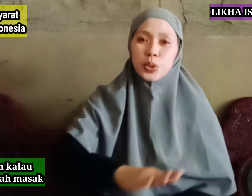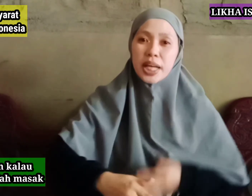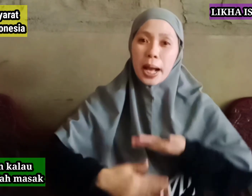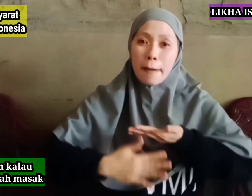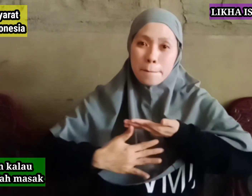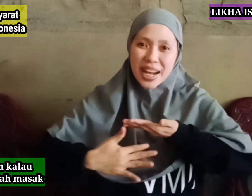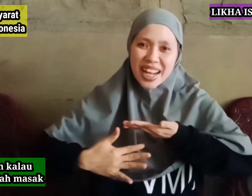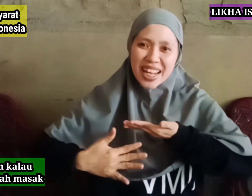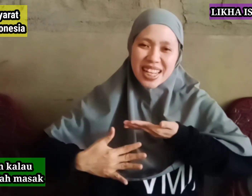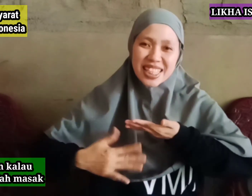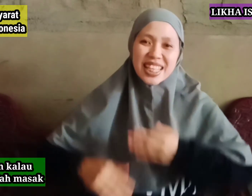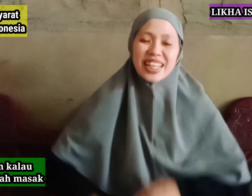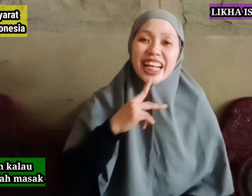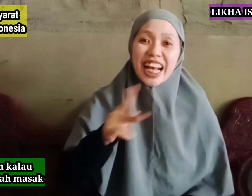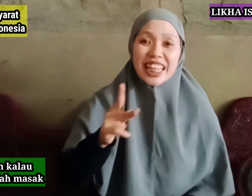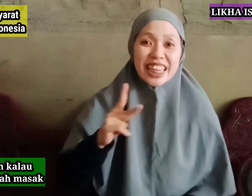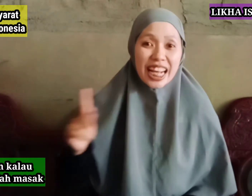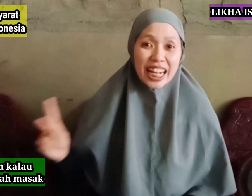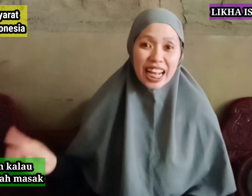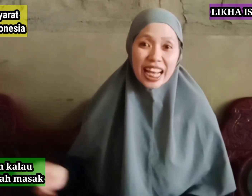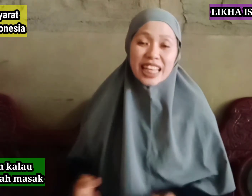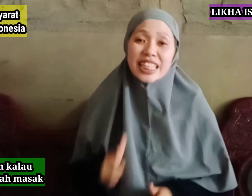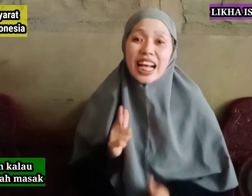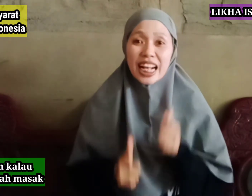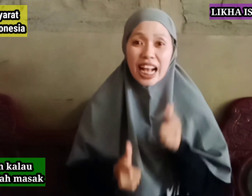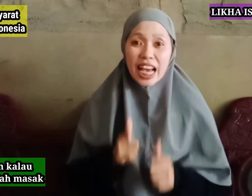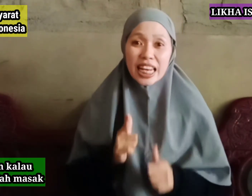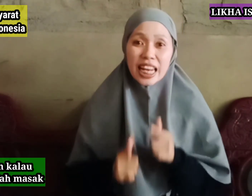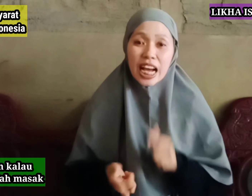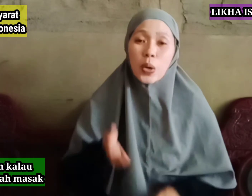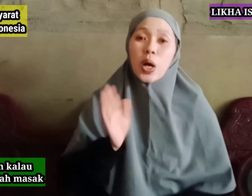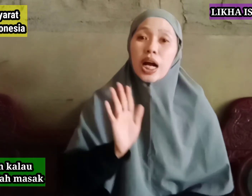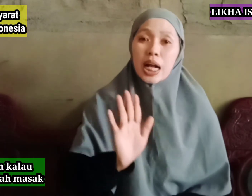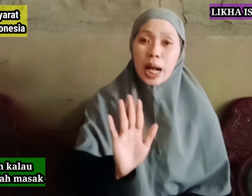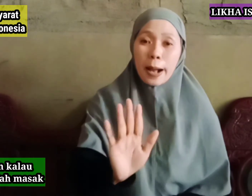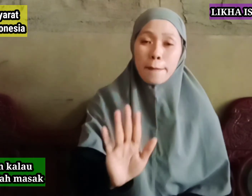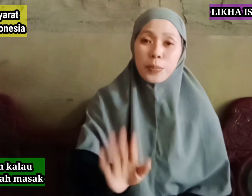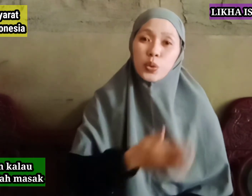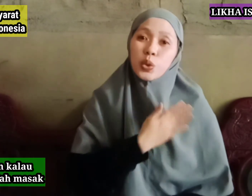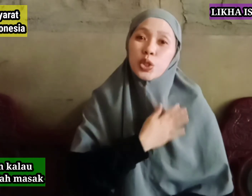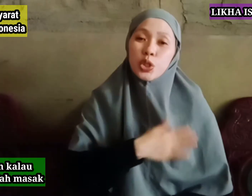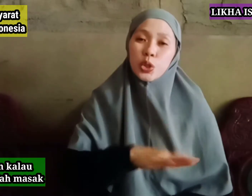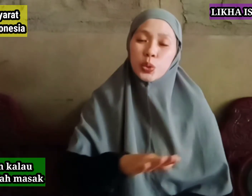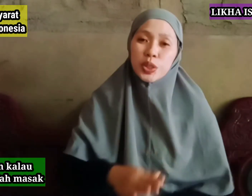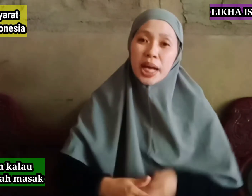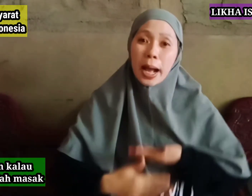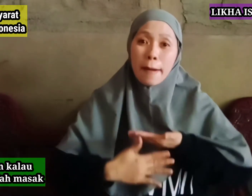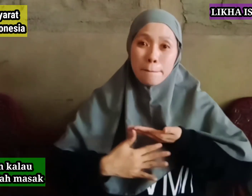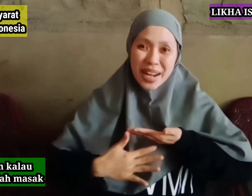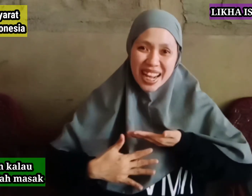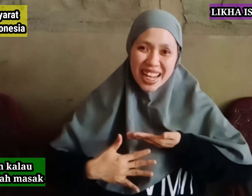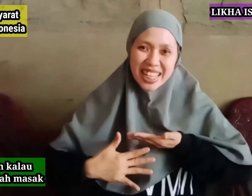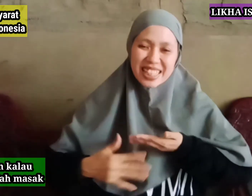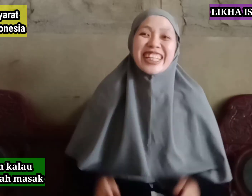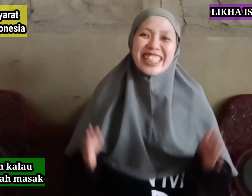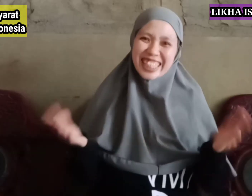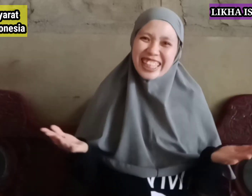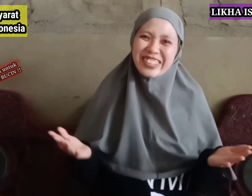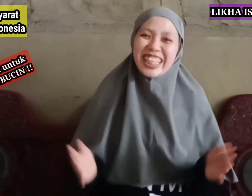sudah masak. Katakan kalau kamu sudah masak. Selanjutnya